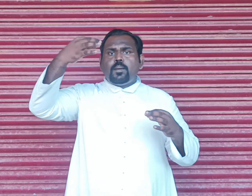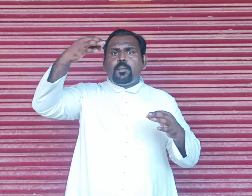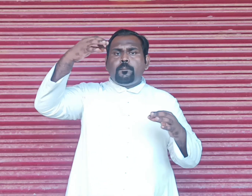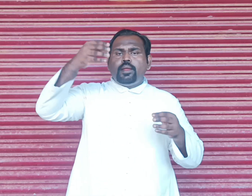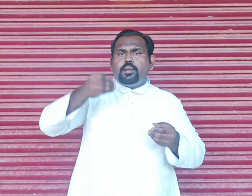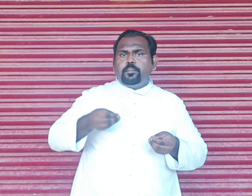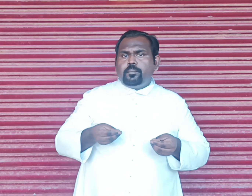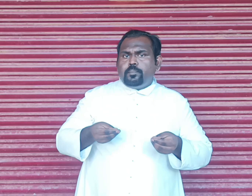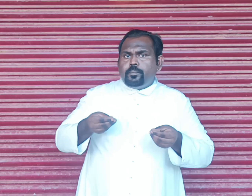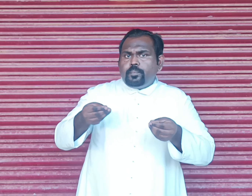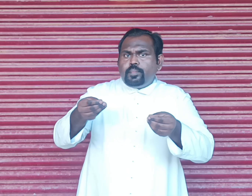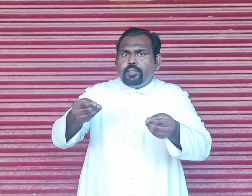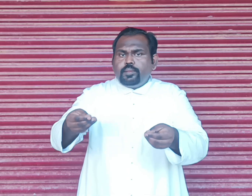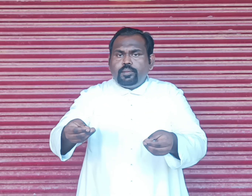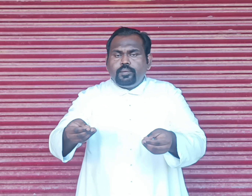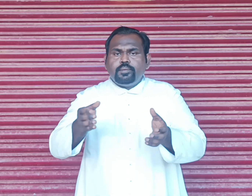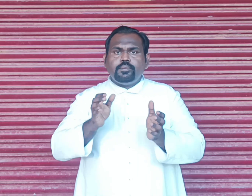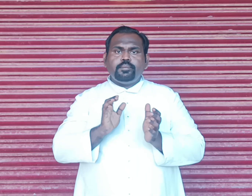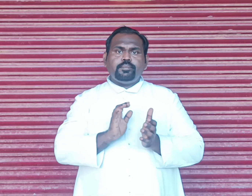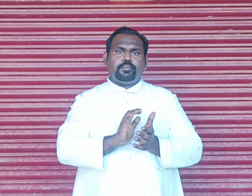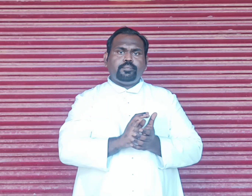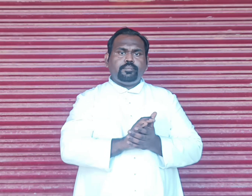വോട്ട് ചെയ്യുവാനുള്ള പേപ്പർ നൽകുകയാണ്.